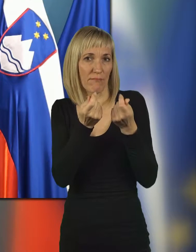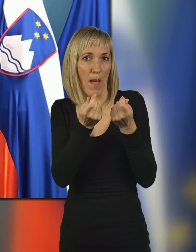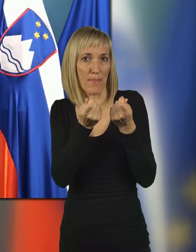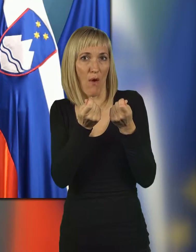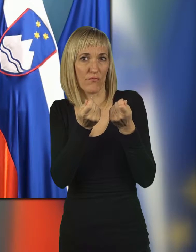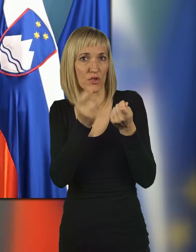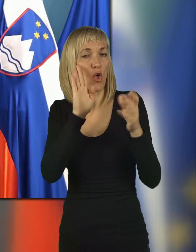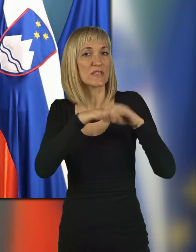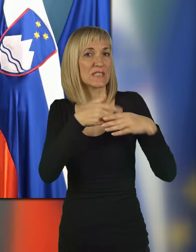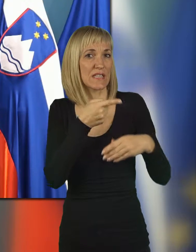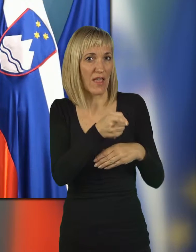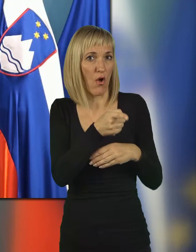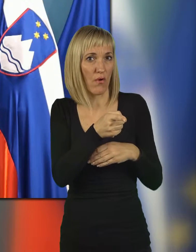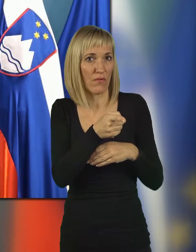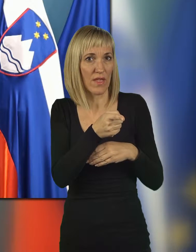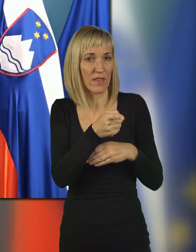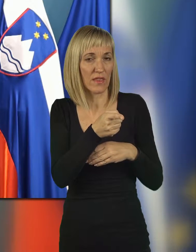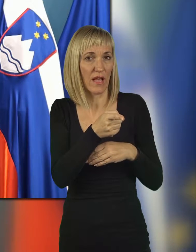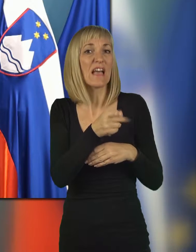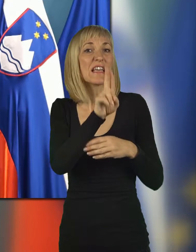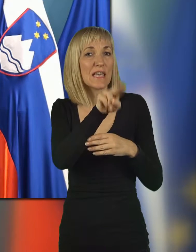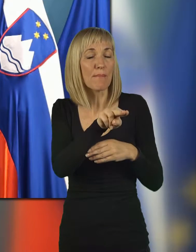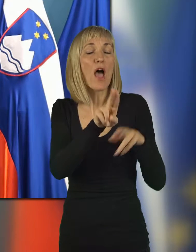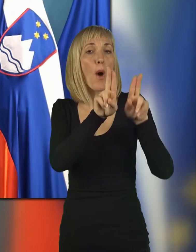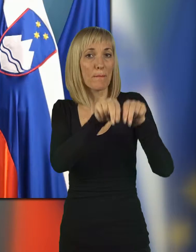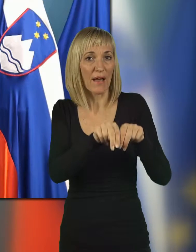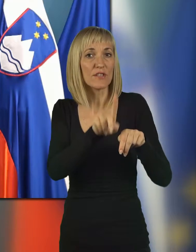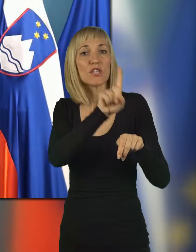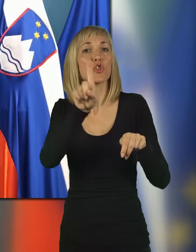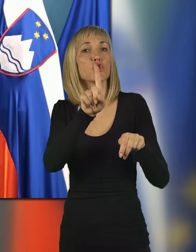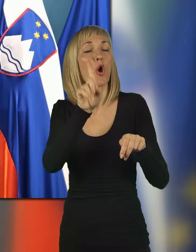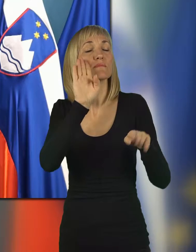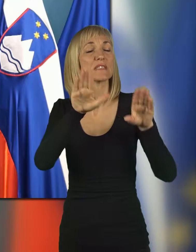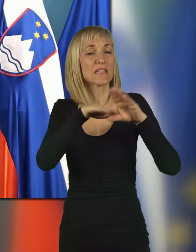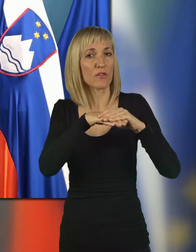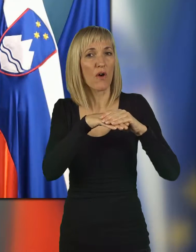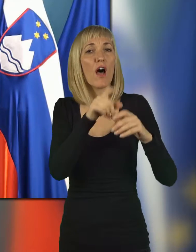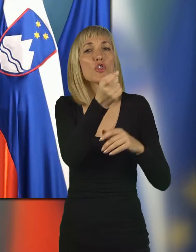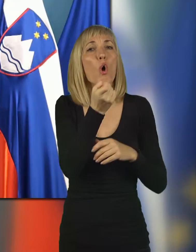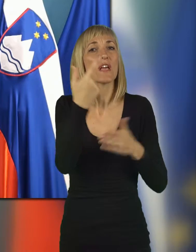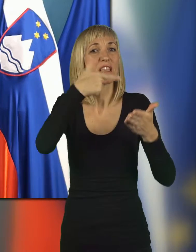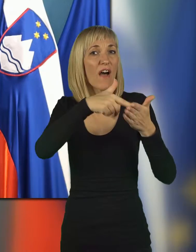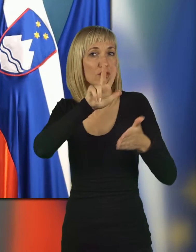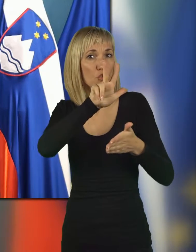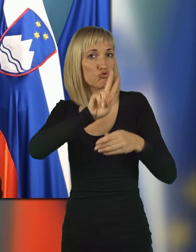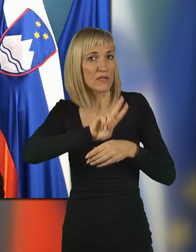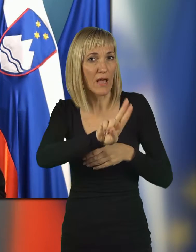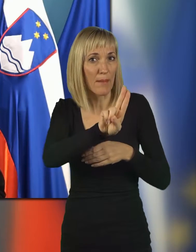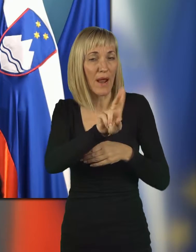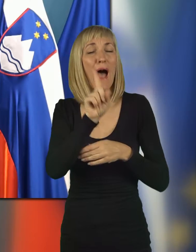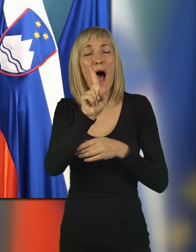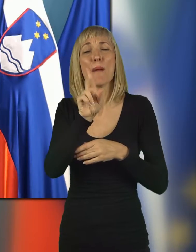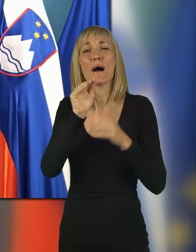najemnino imetnikom stanovanjskih pravic tudi izpred leta 2003 z